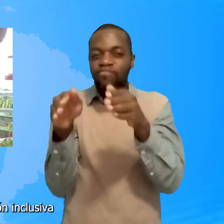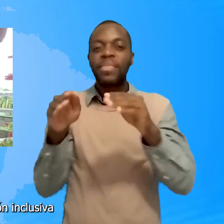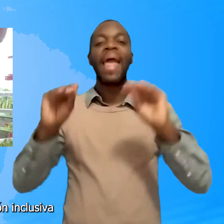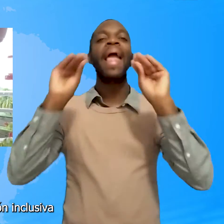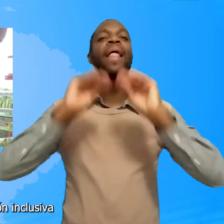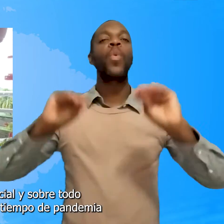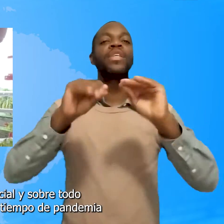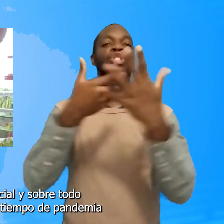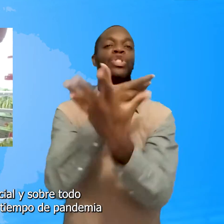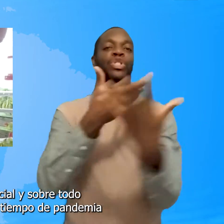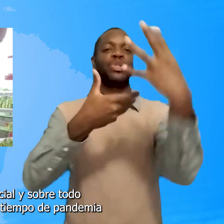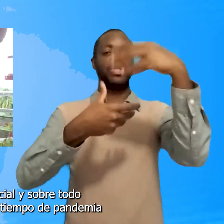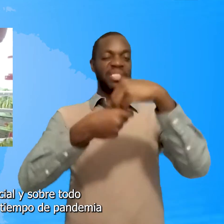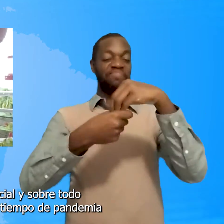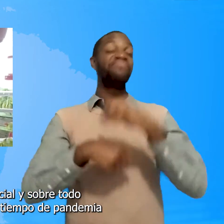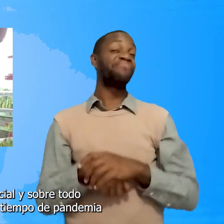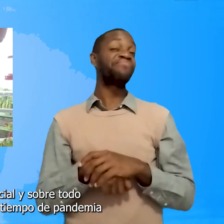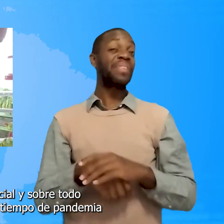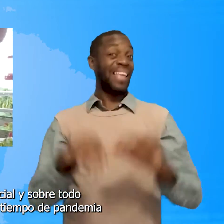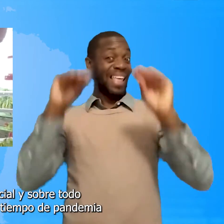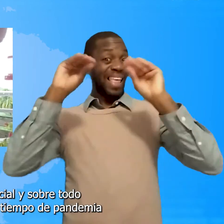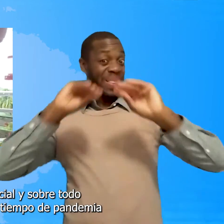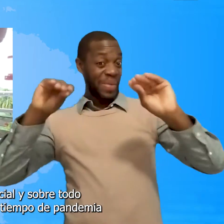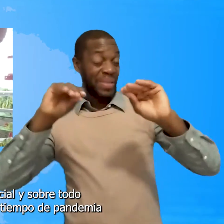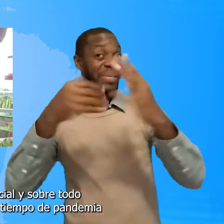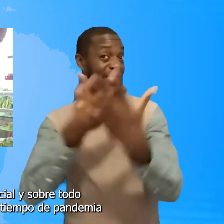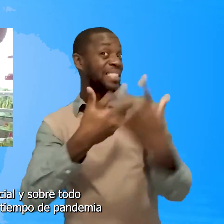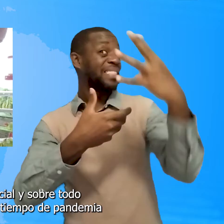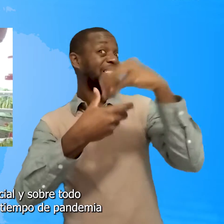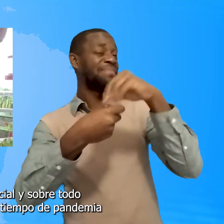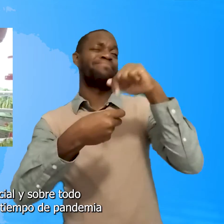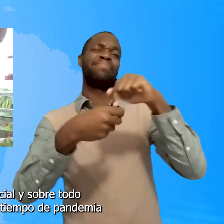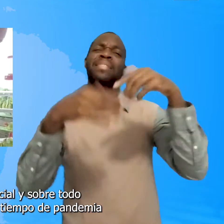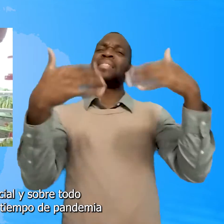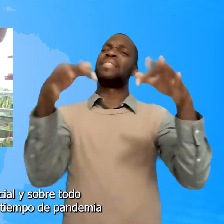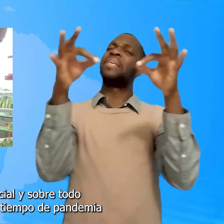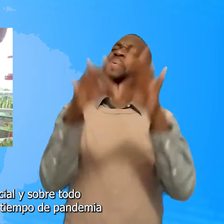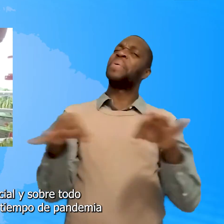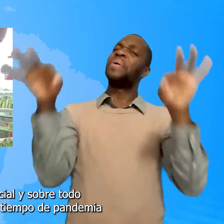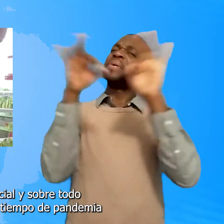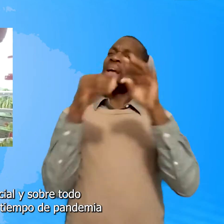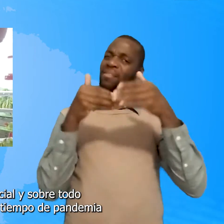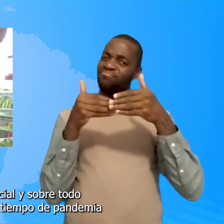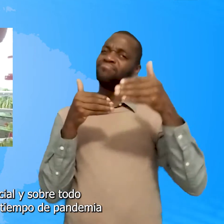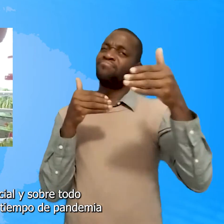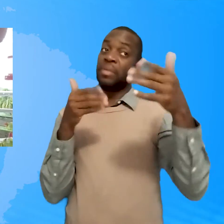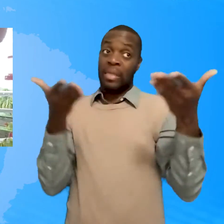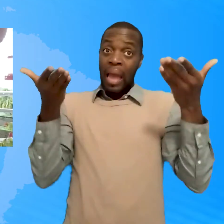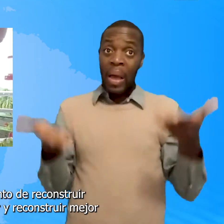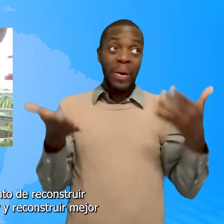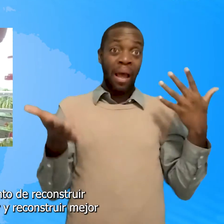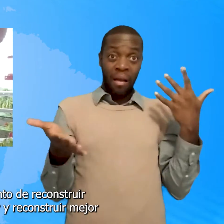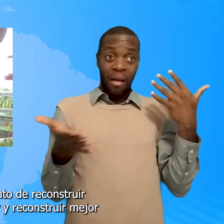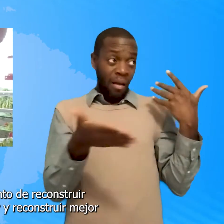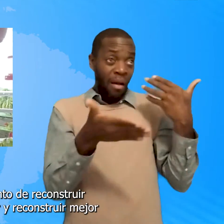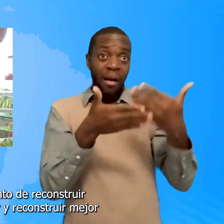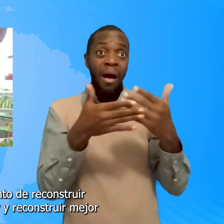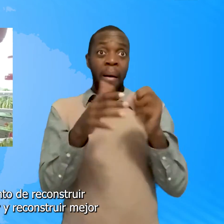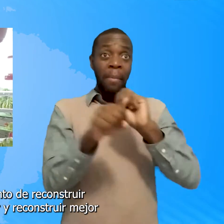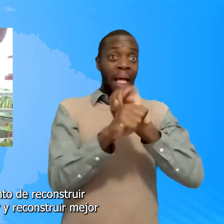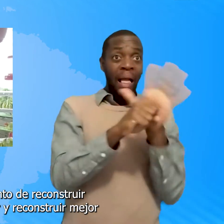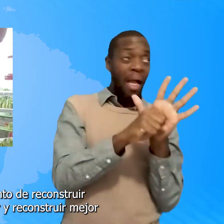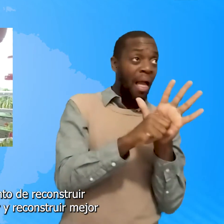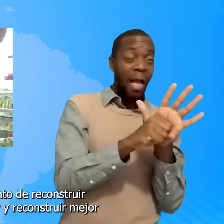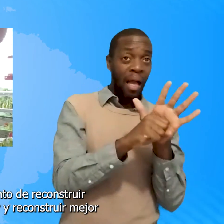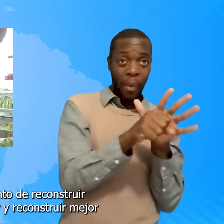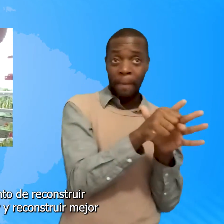educación inclusiva es un tema esencial y sobre todo ahora durante este tiempo de pandemia y en el pensamiento